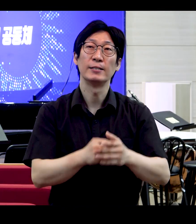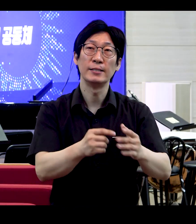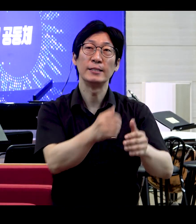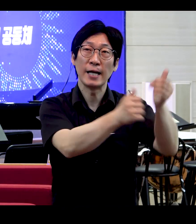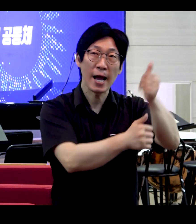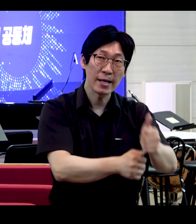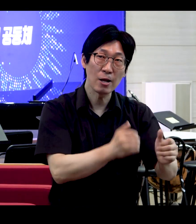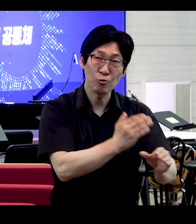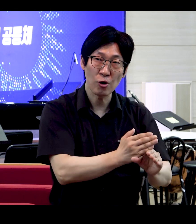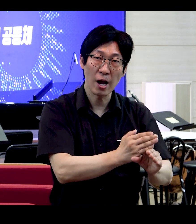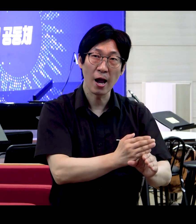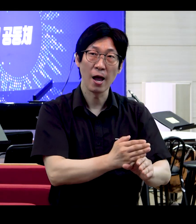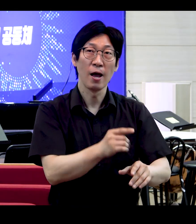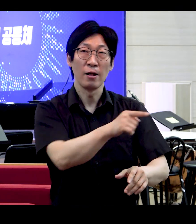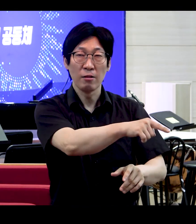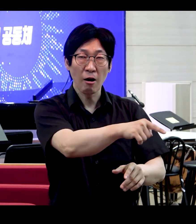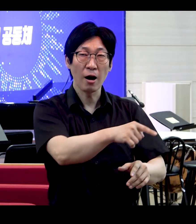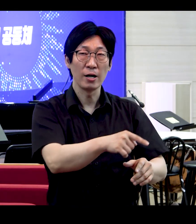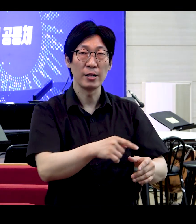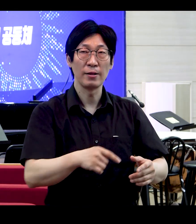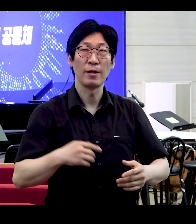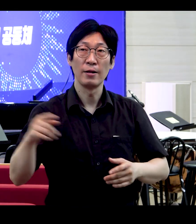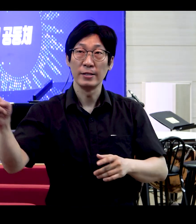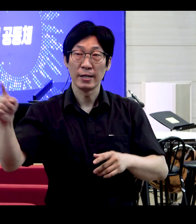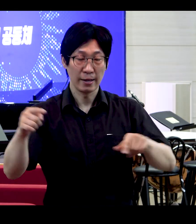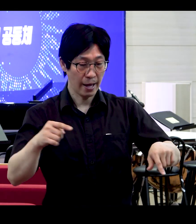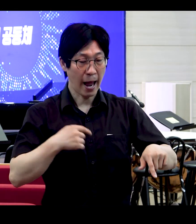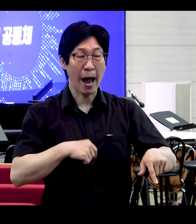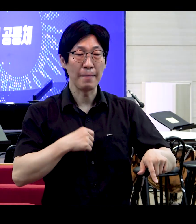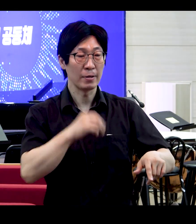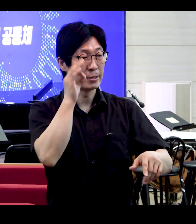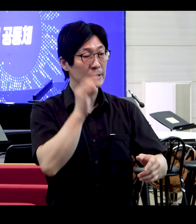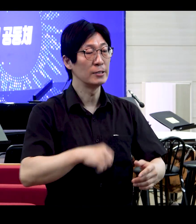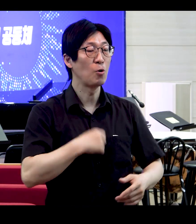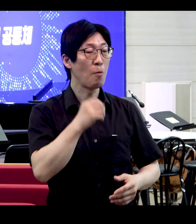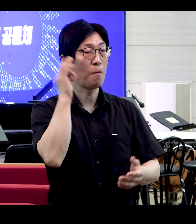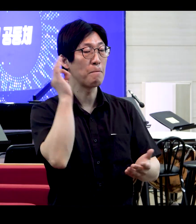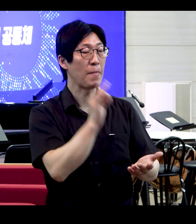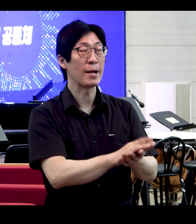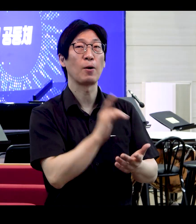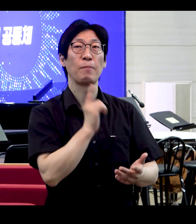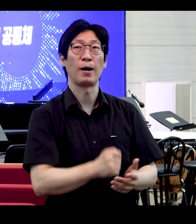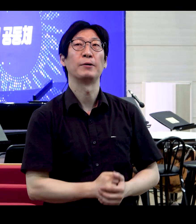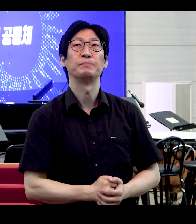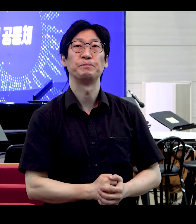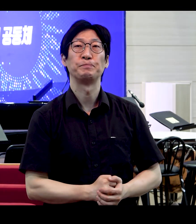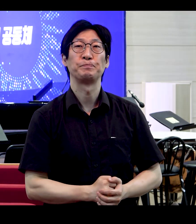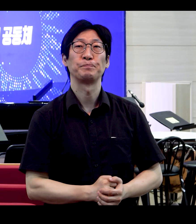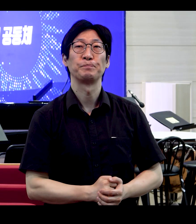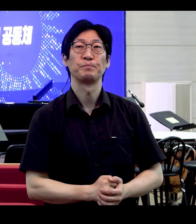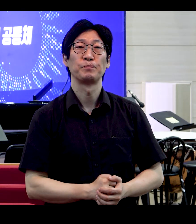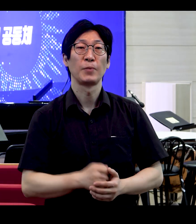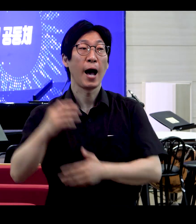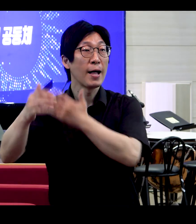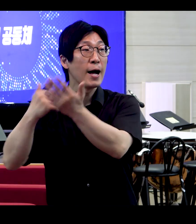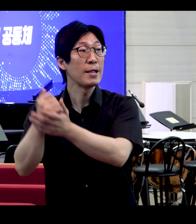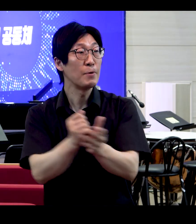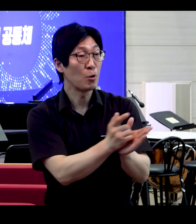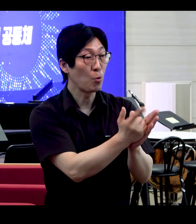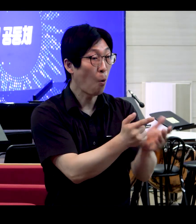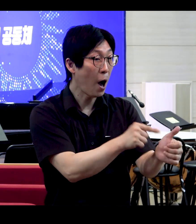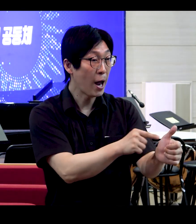이 세대에서 내가 내 앞에 의로움을 내가 보았음이니라. 뭐라고 말씀하셨어요?